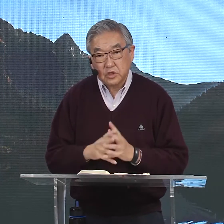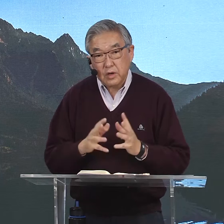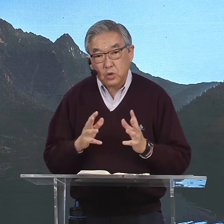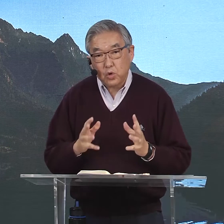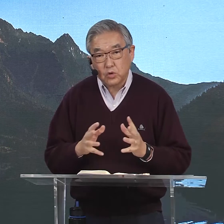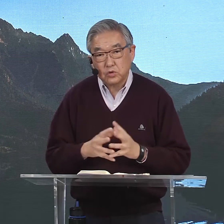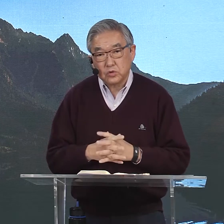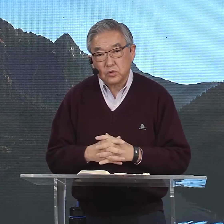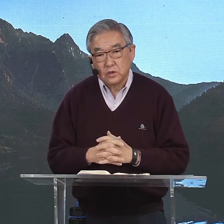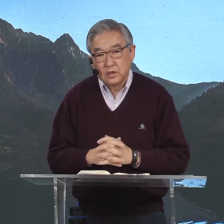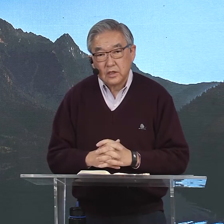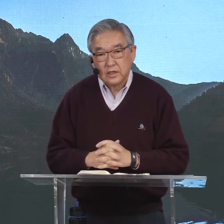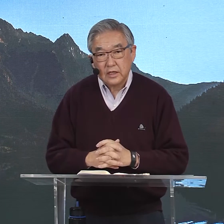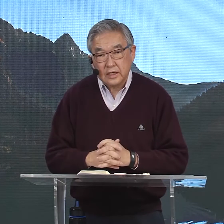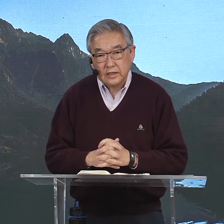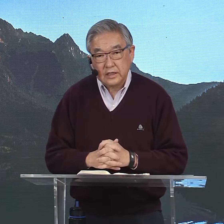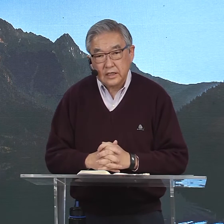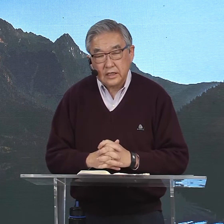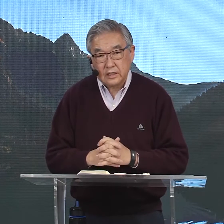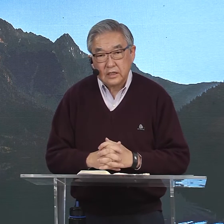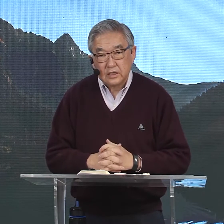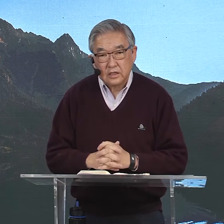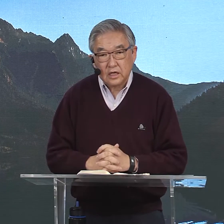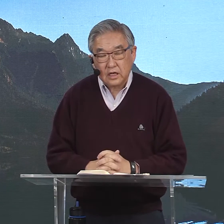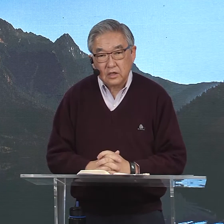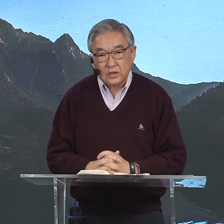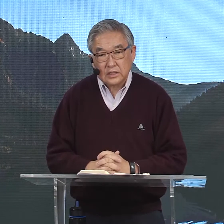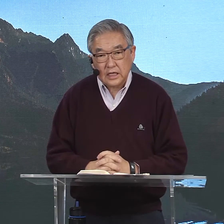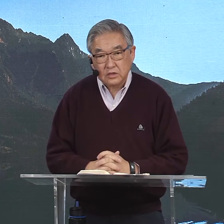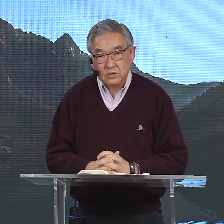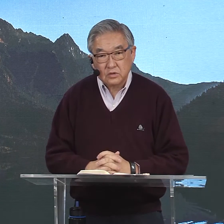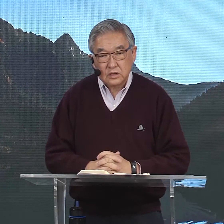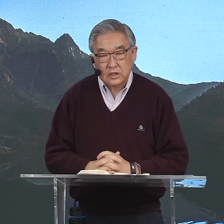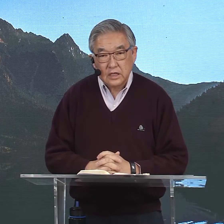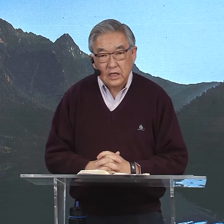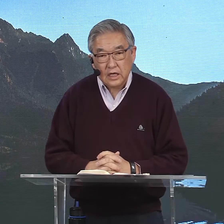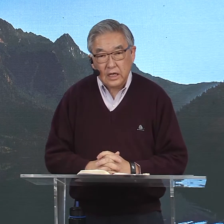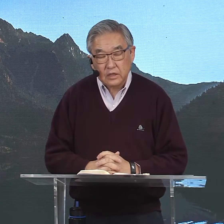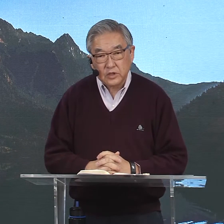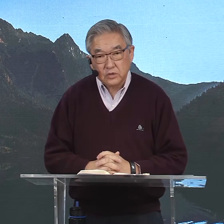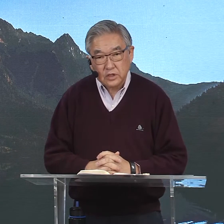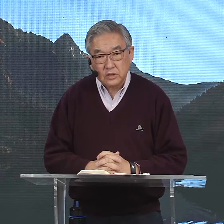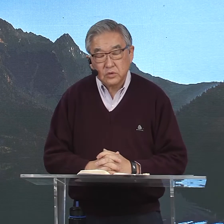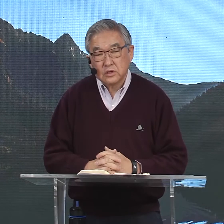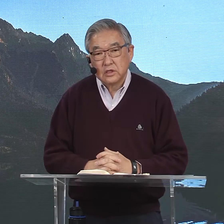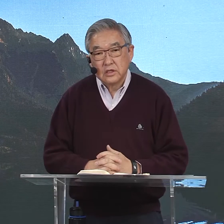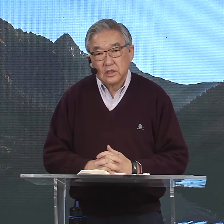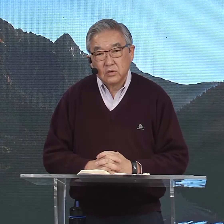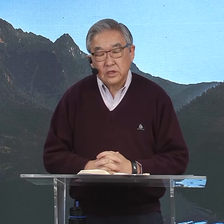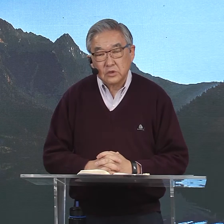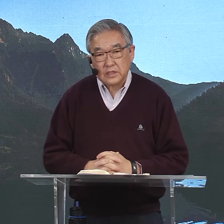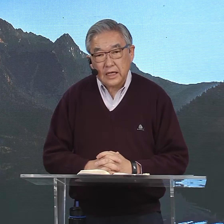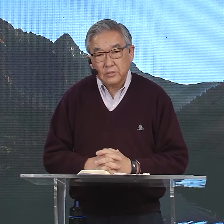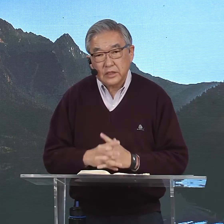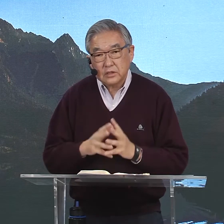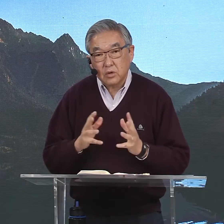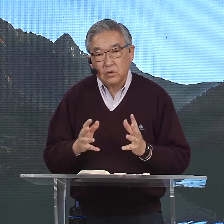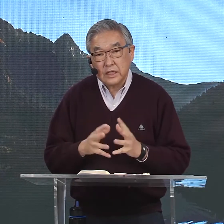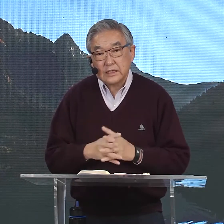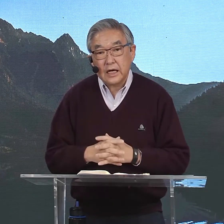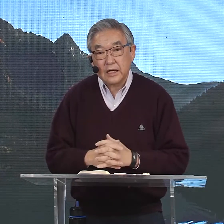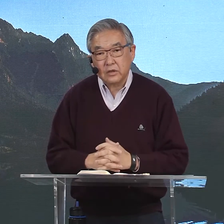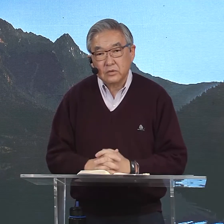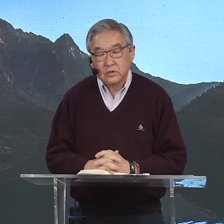afirmação de um acordo entre os estados árabes unidos unidos